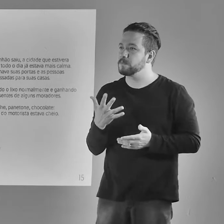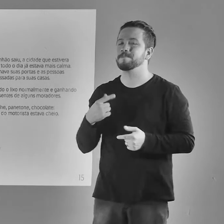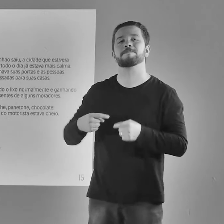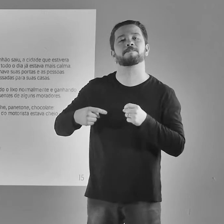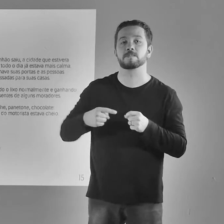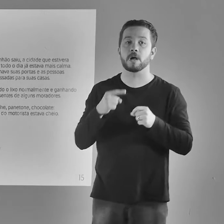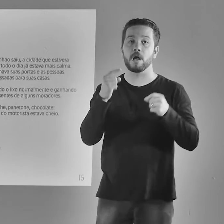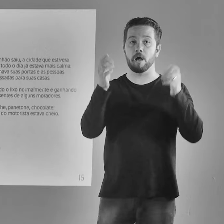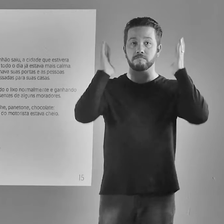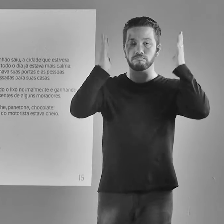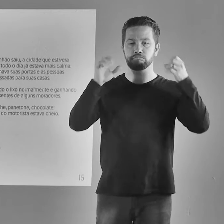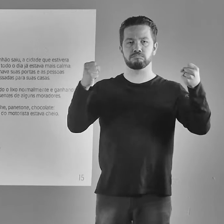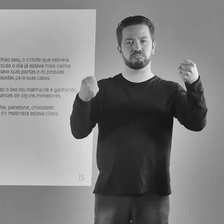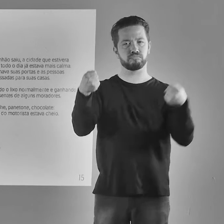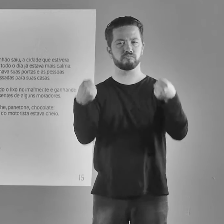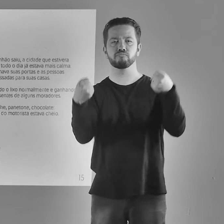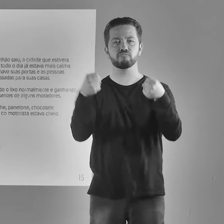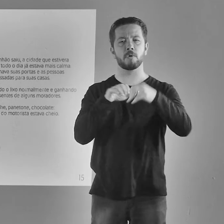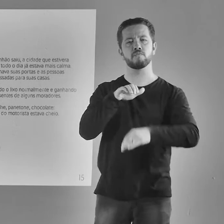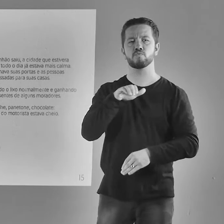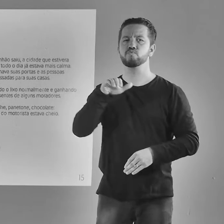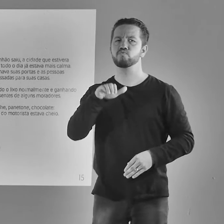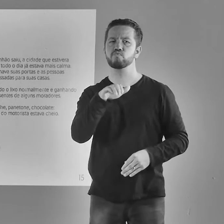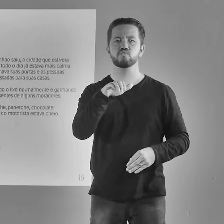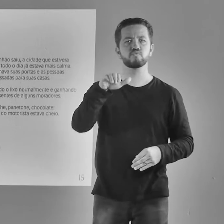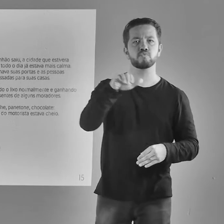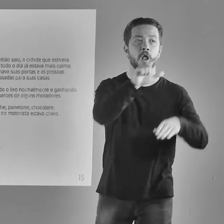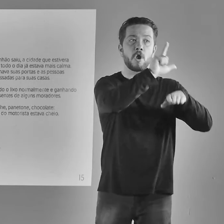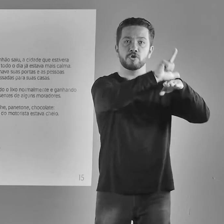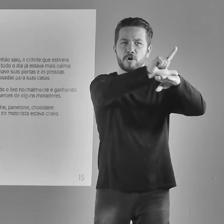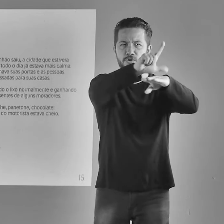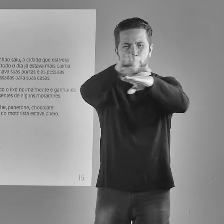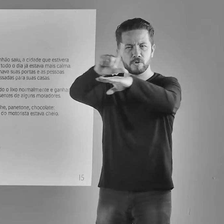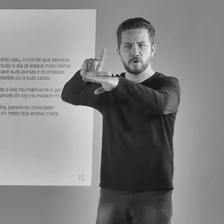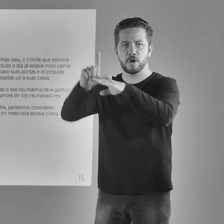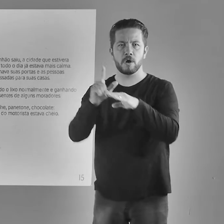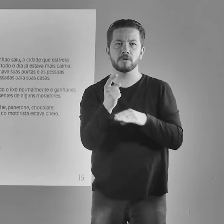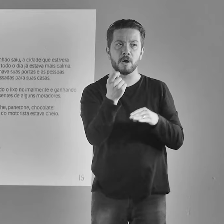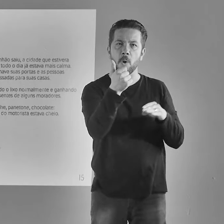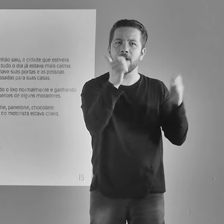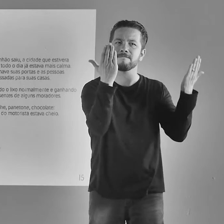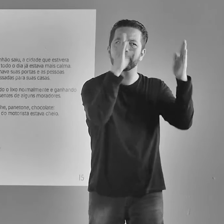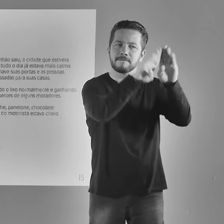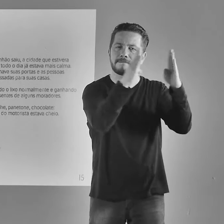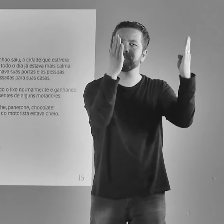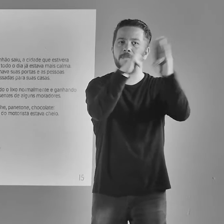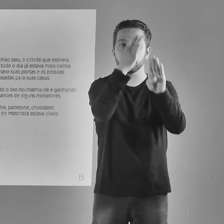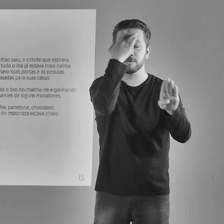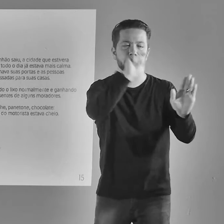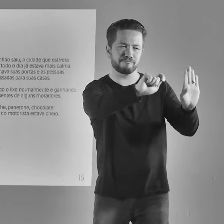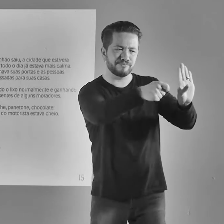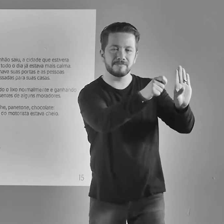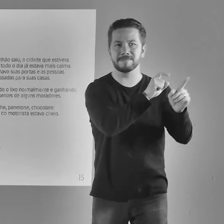saiu, a cidade já começava a se acalmar. O comércio fechava suas portas e as pessoas se dirigiam apressadas